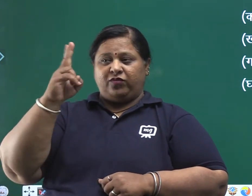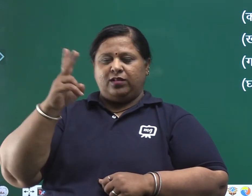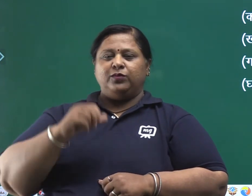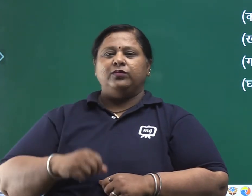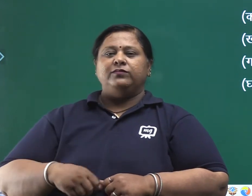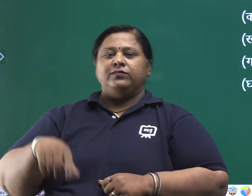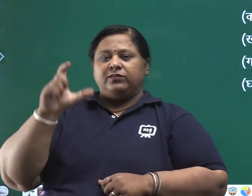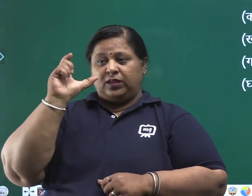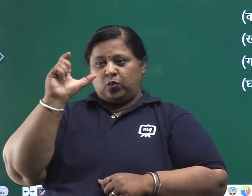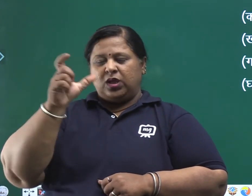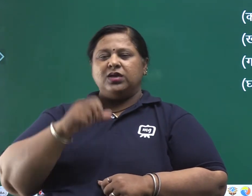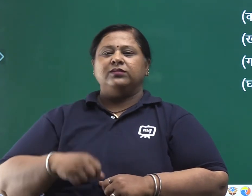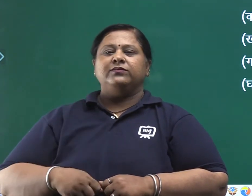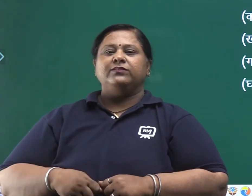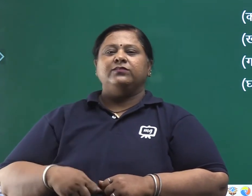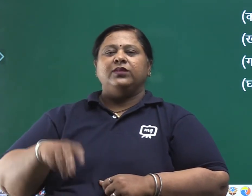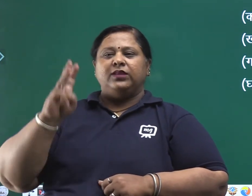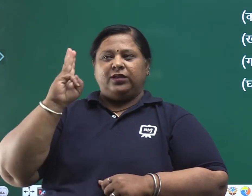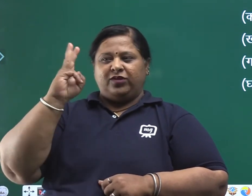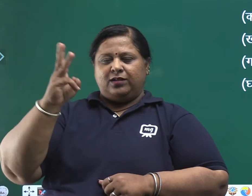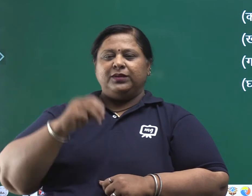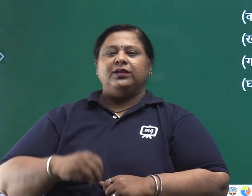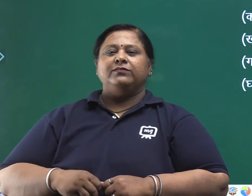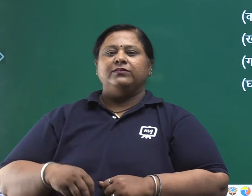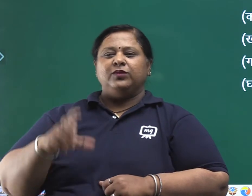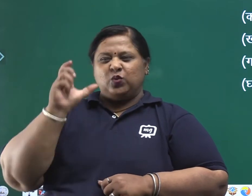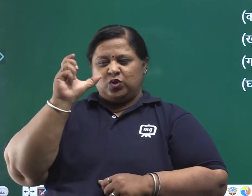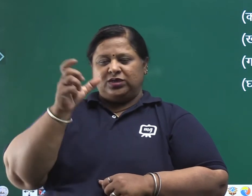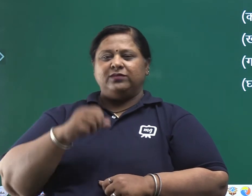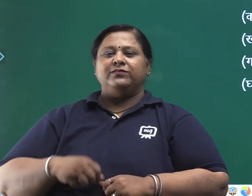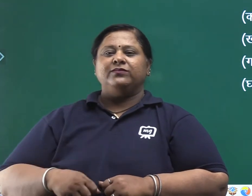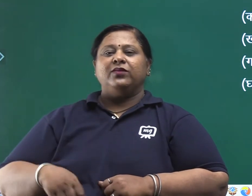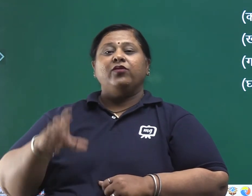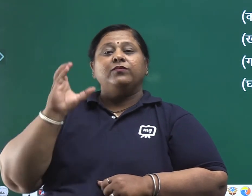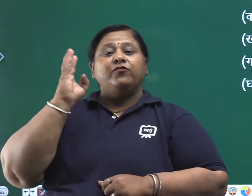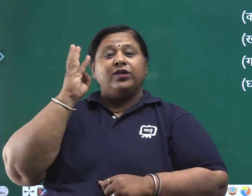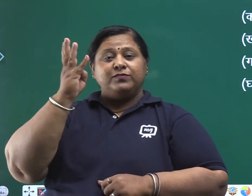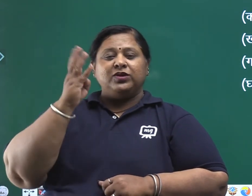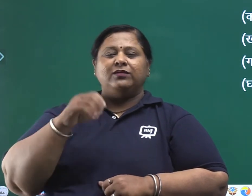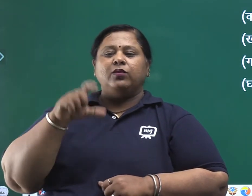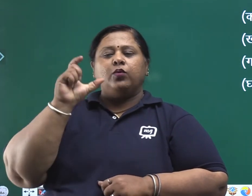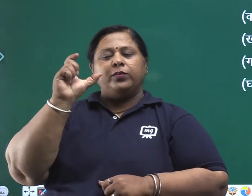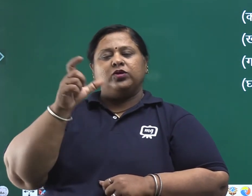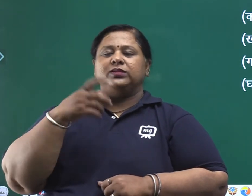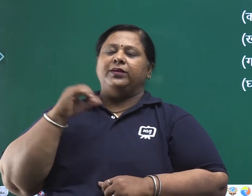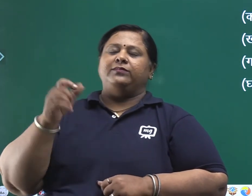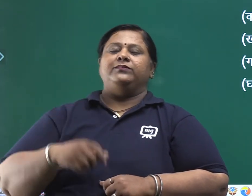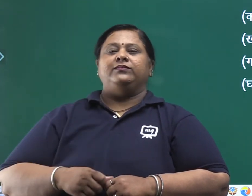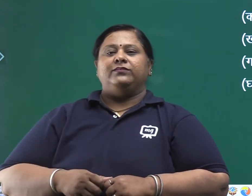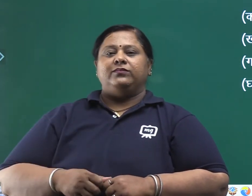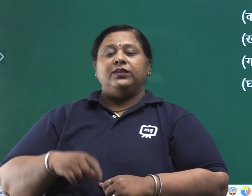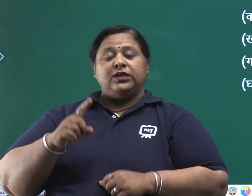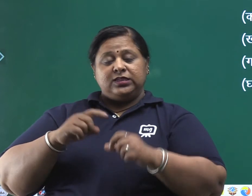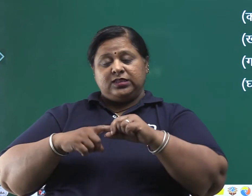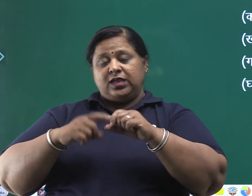2 उदास, विकल्प 3 खुश या विकल्प 4 उपर्युक्त सभी।